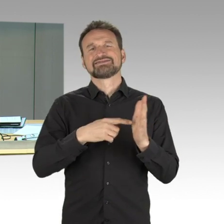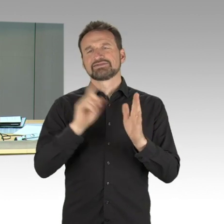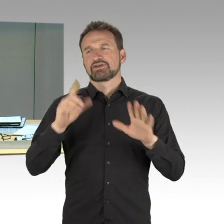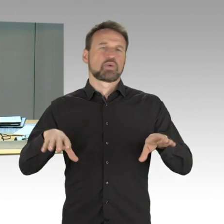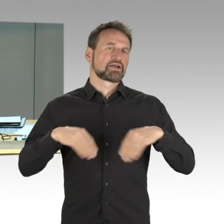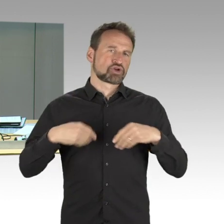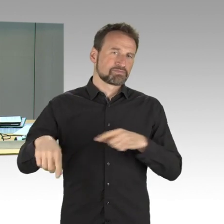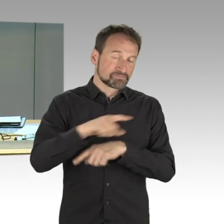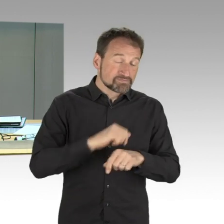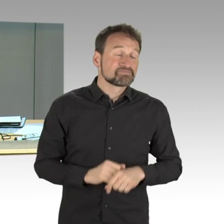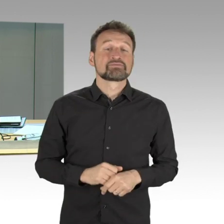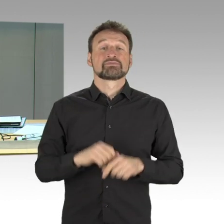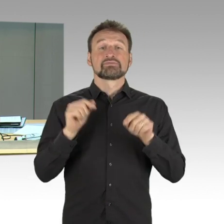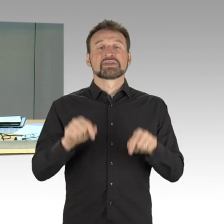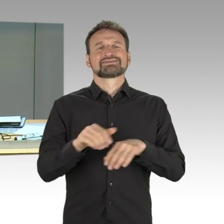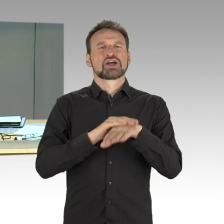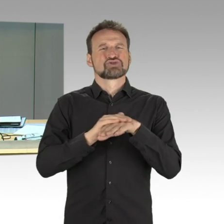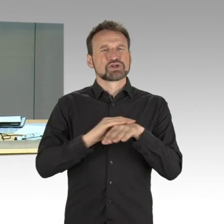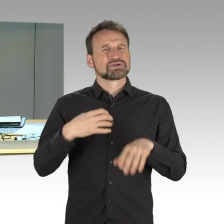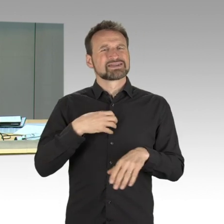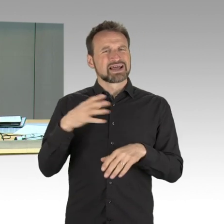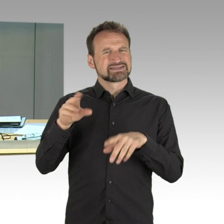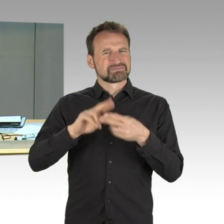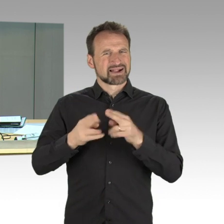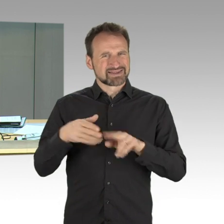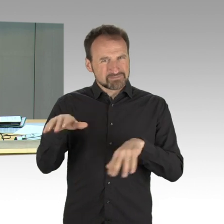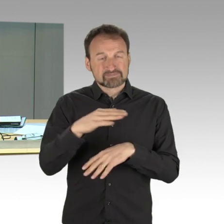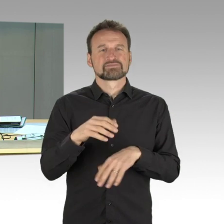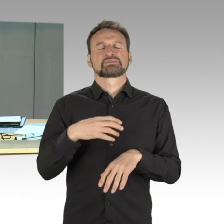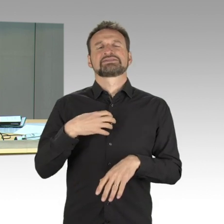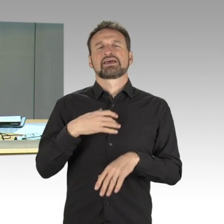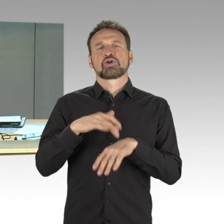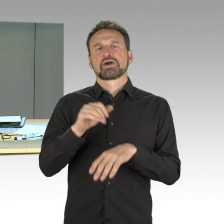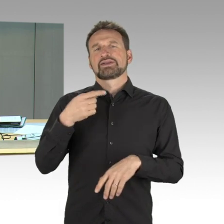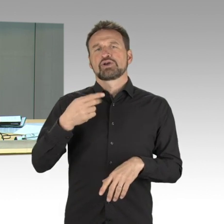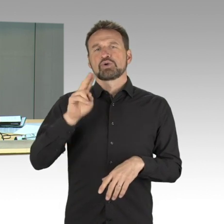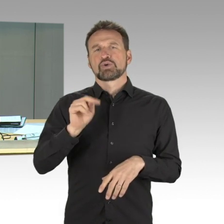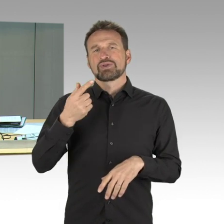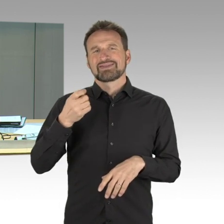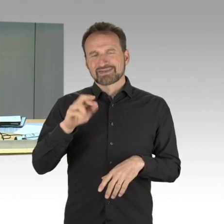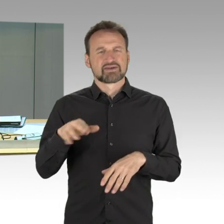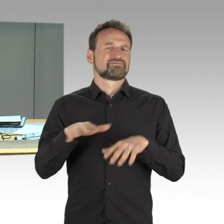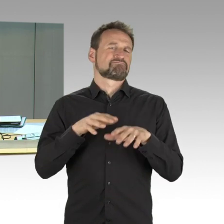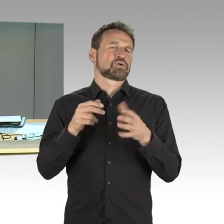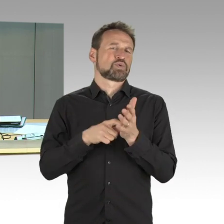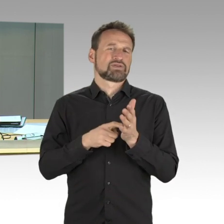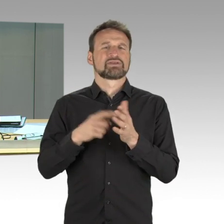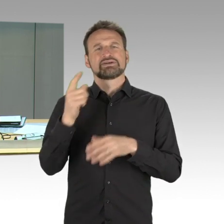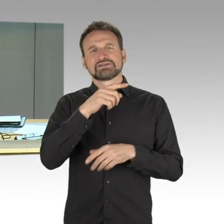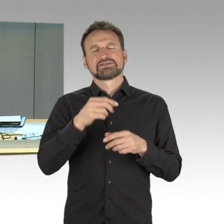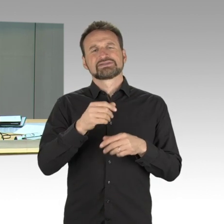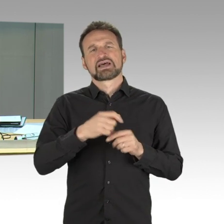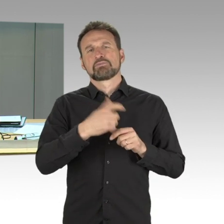von Senatsmitgliedern mitteilen. Frau Senatorin Günther ist wegen der Verkehrsministerkonferenz in Saarbrücken abwesend. Der Herr